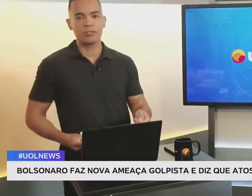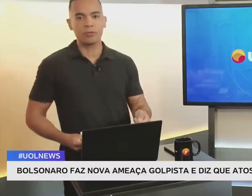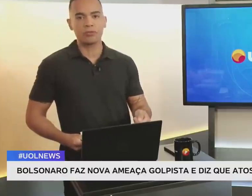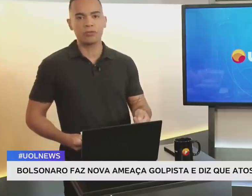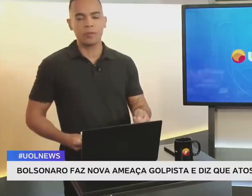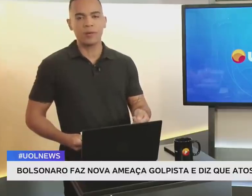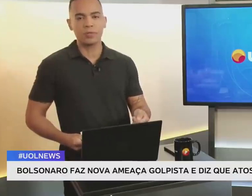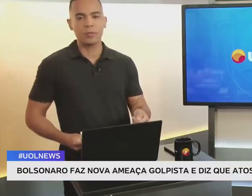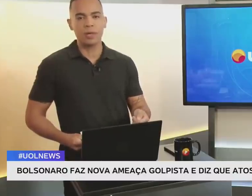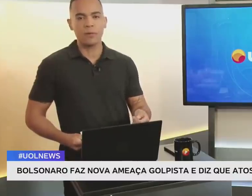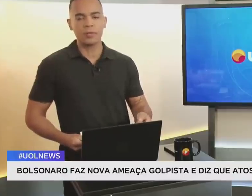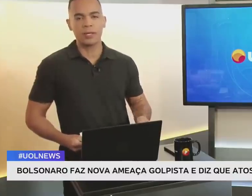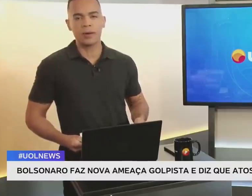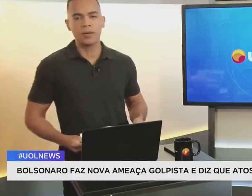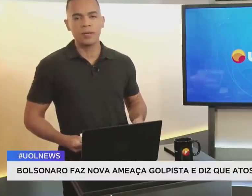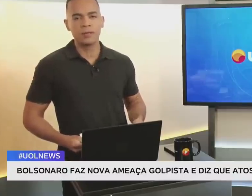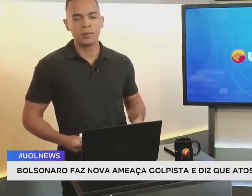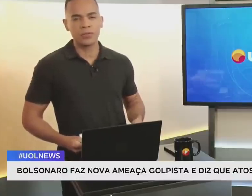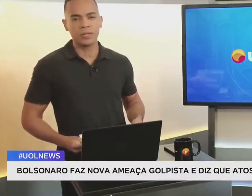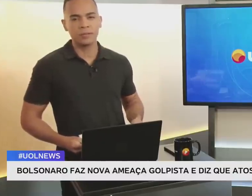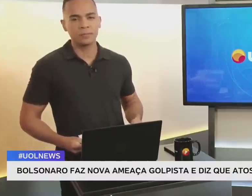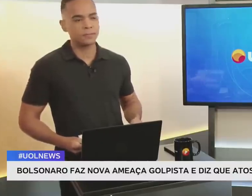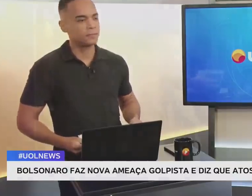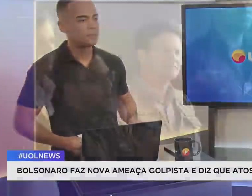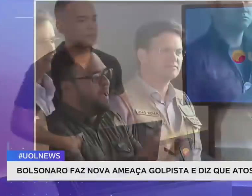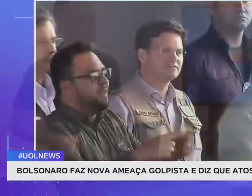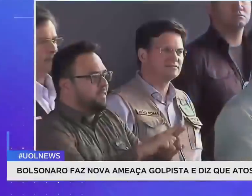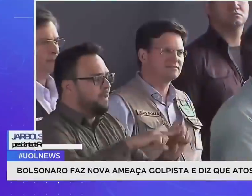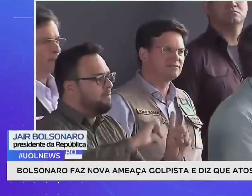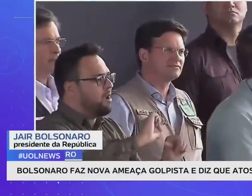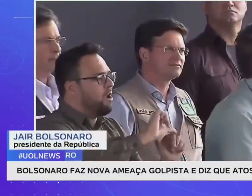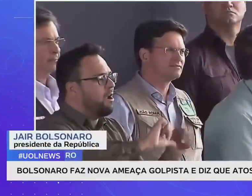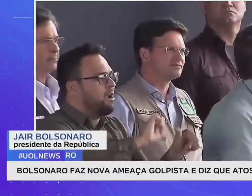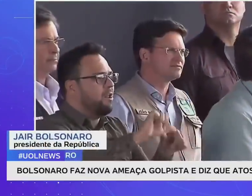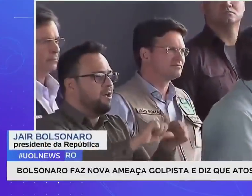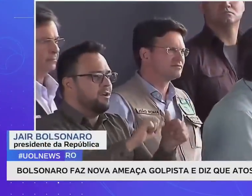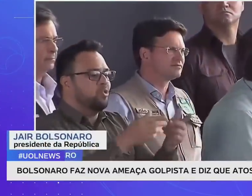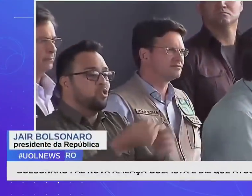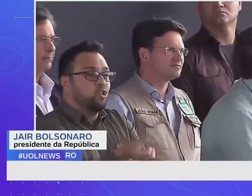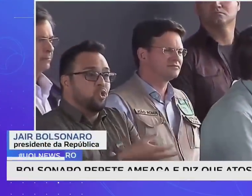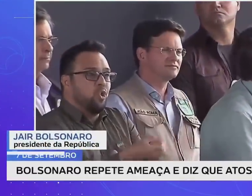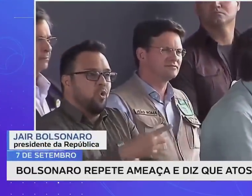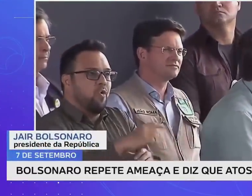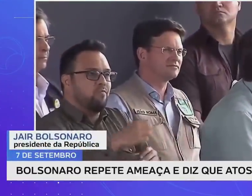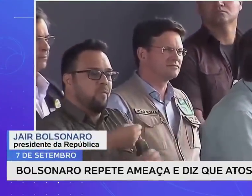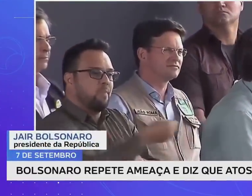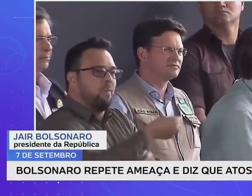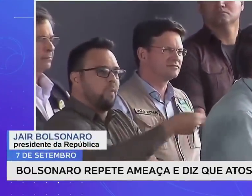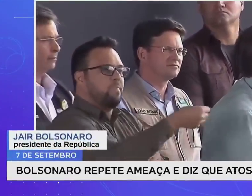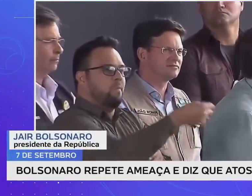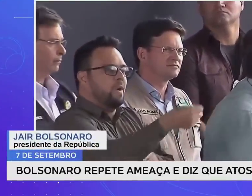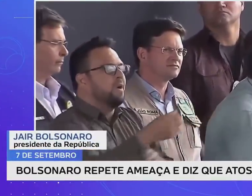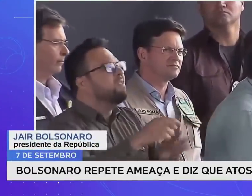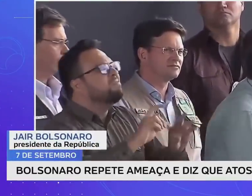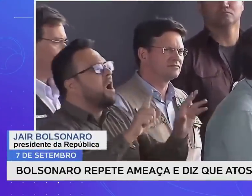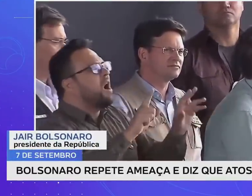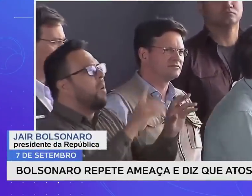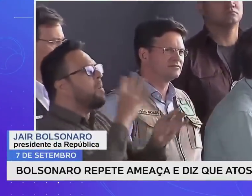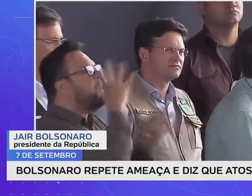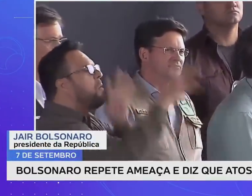ultimato a ministros do Supremo Tribunal Federal vamos ver nós não criticamos